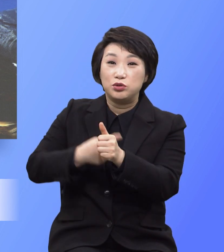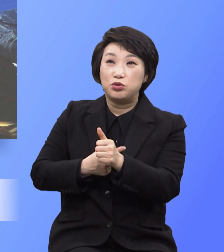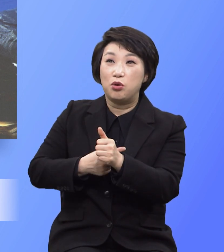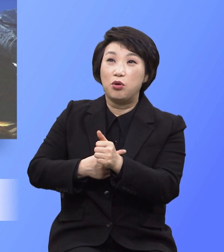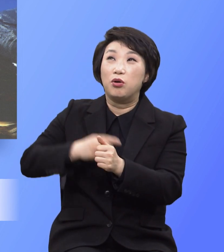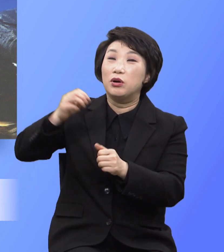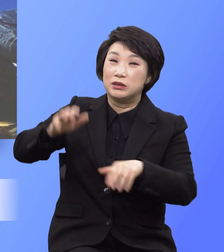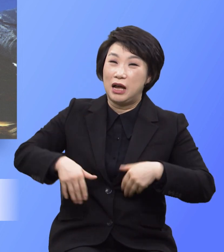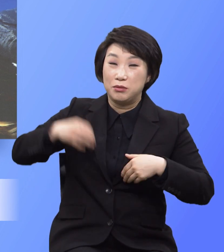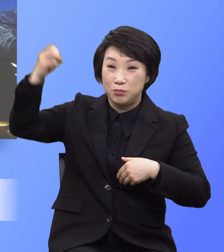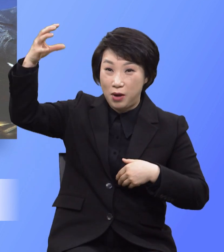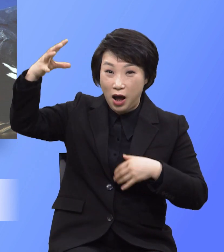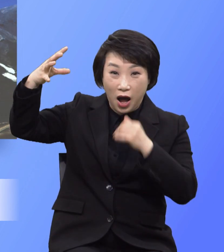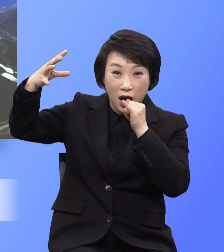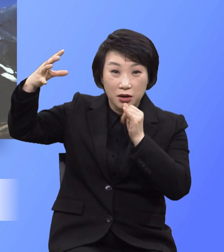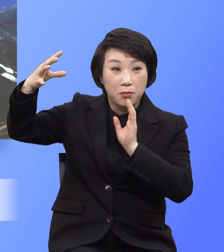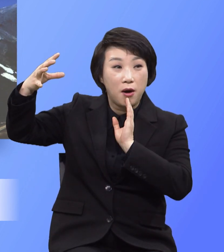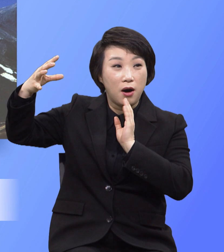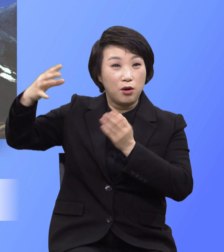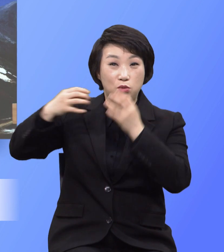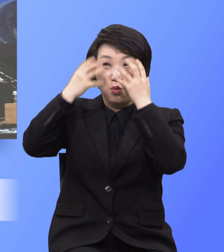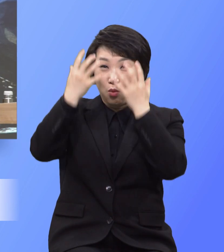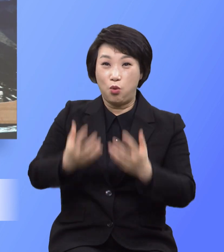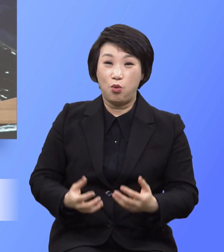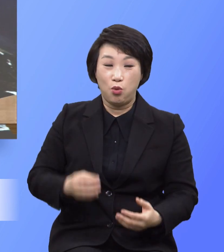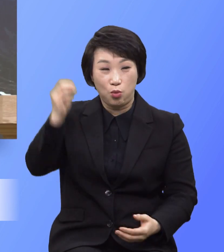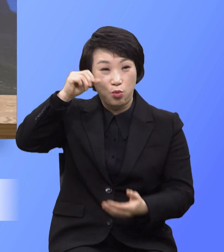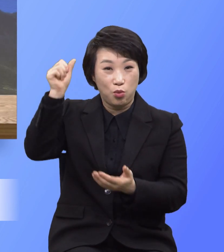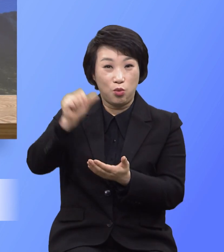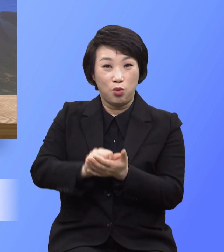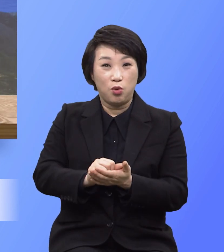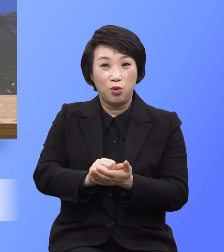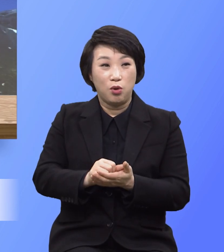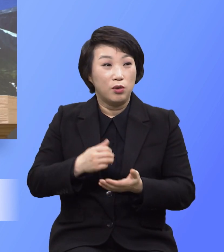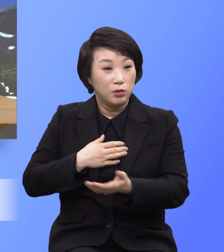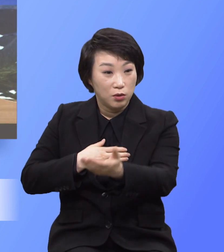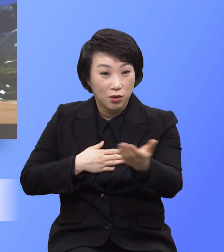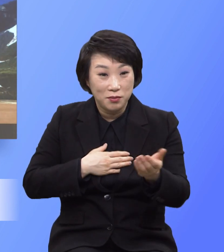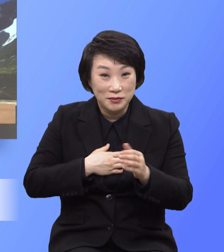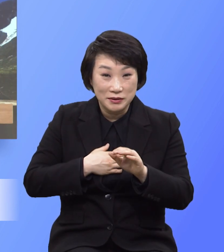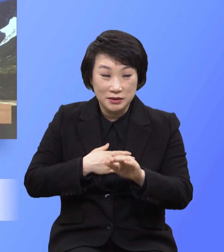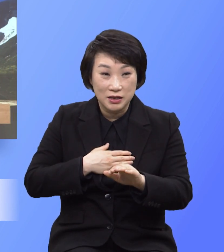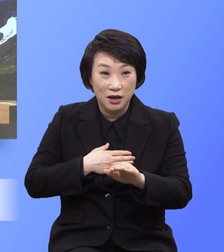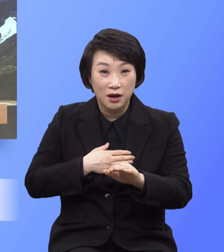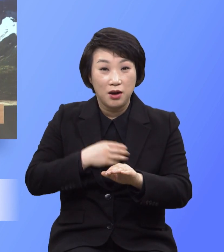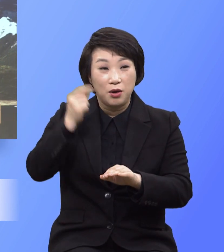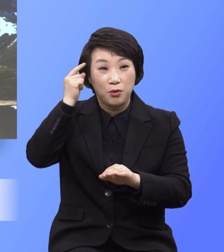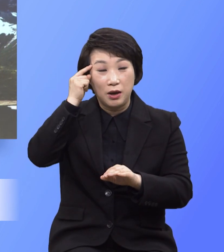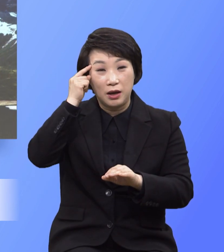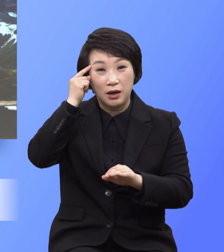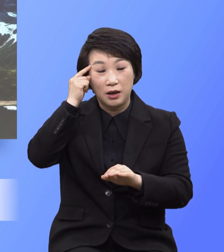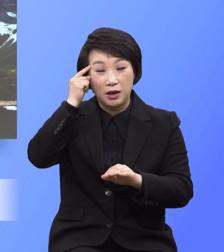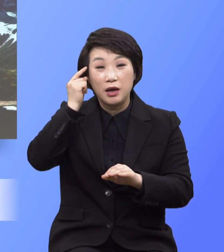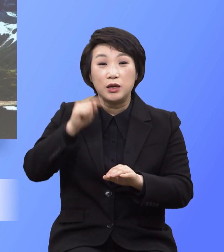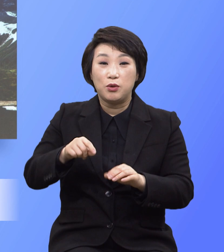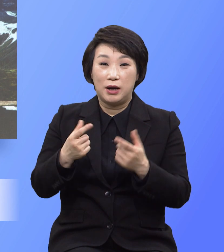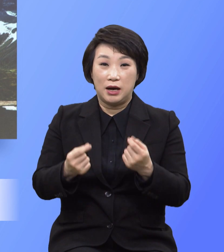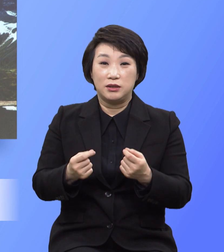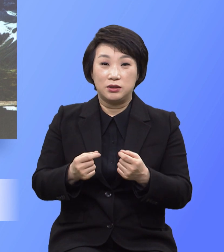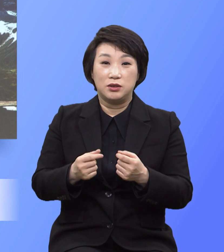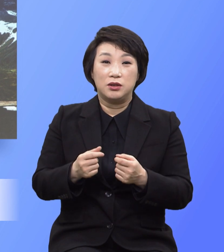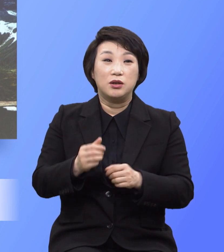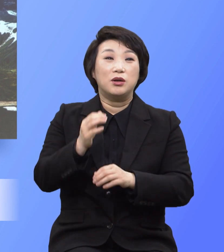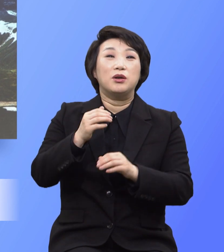말이에요. 이해가 됩니까? 네. 그러니까 여러분 왜 이런